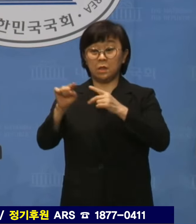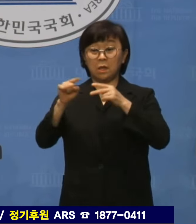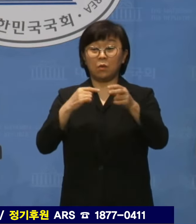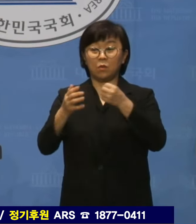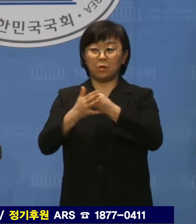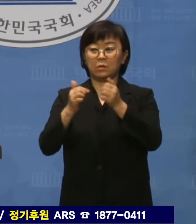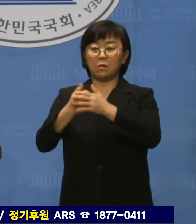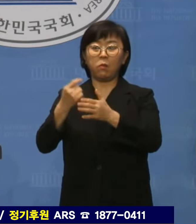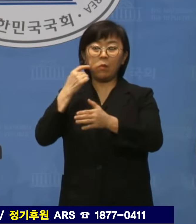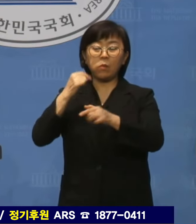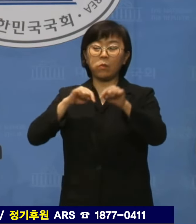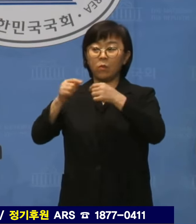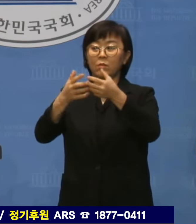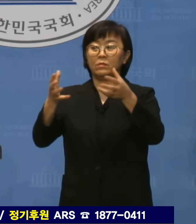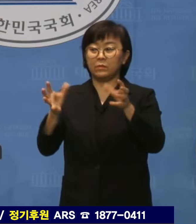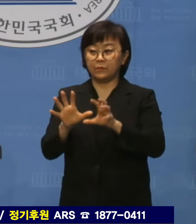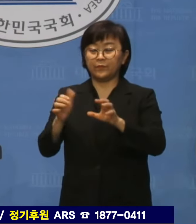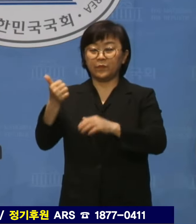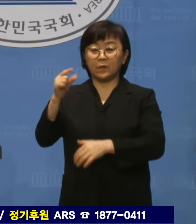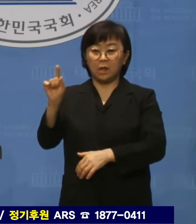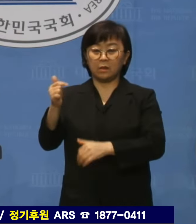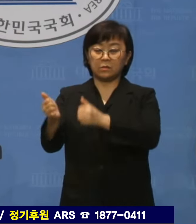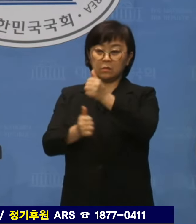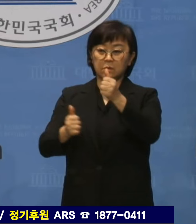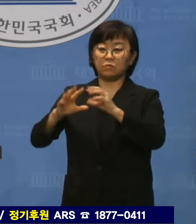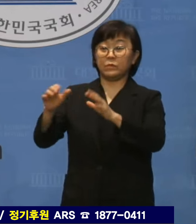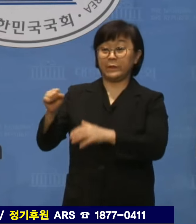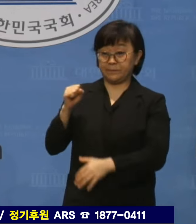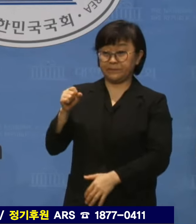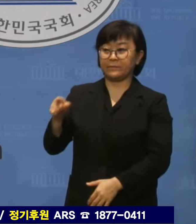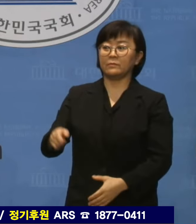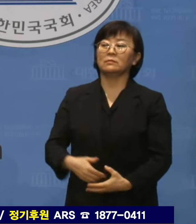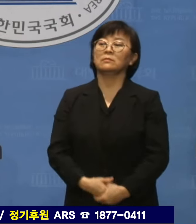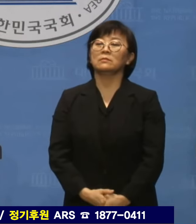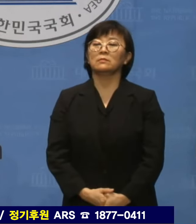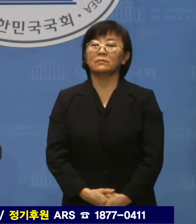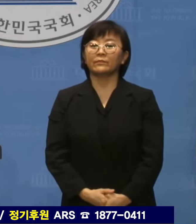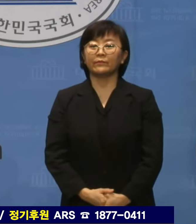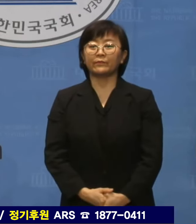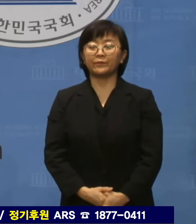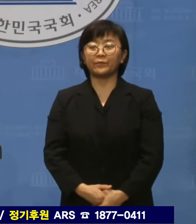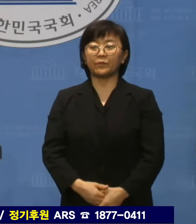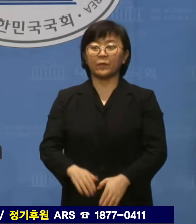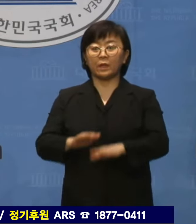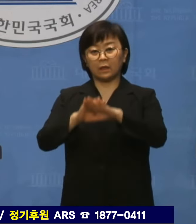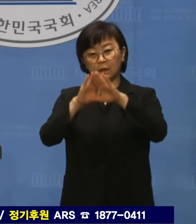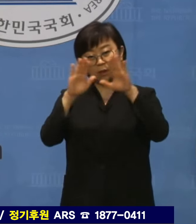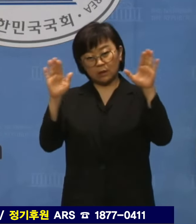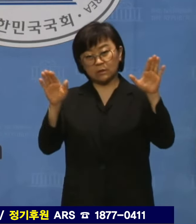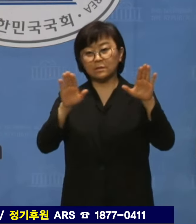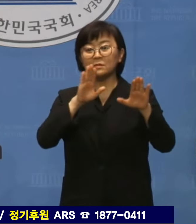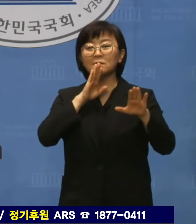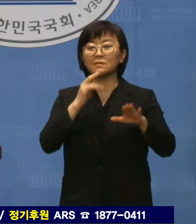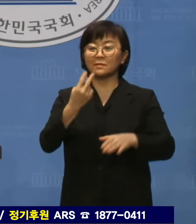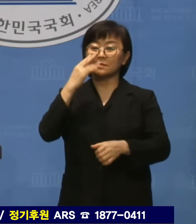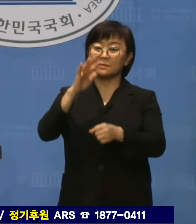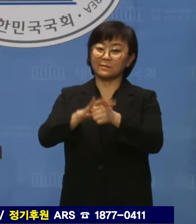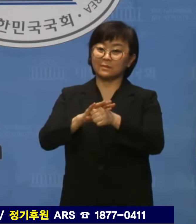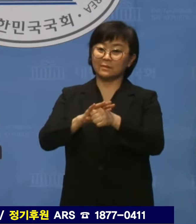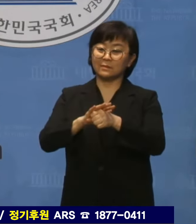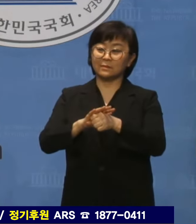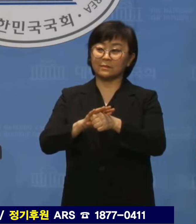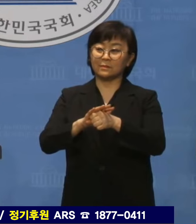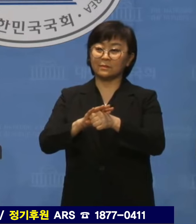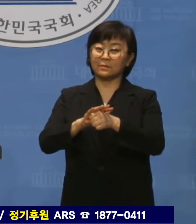만들고 있는 한동훈 위원장과 국민의 힘 아닙니까 백주 대낮의 적반하장에 기가